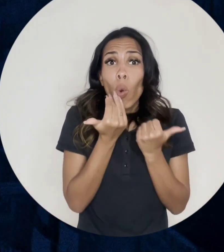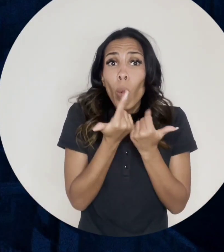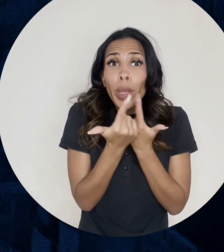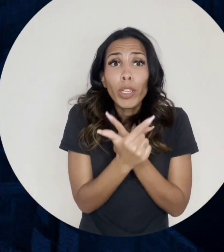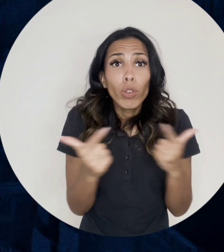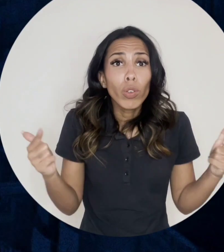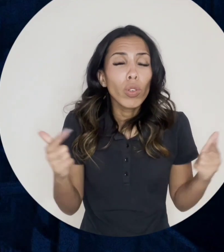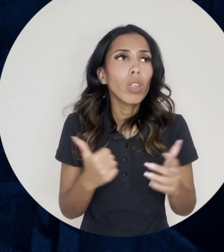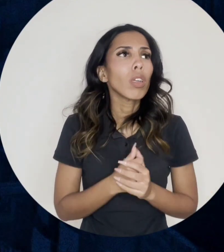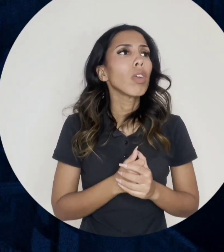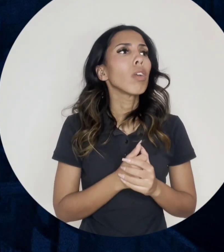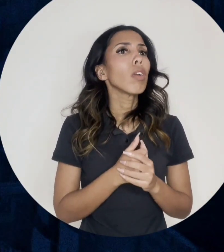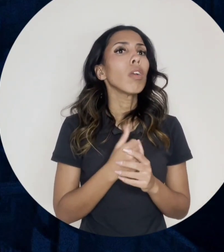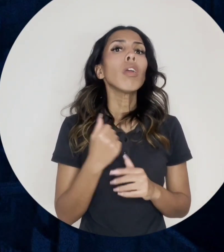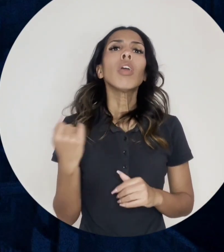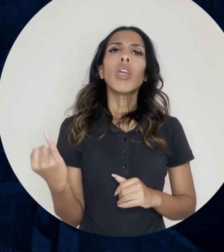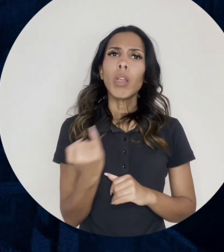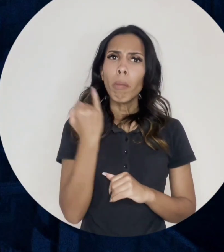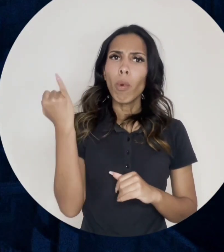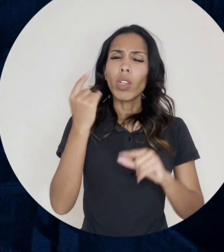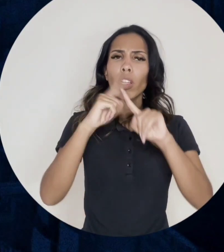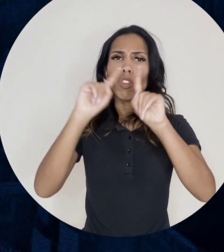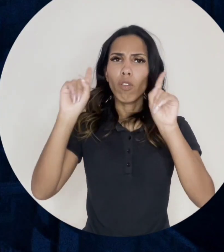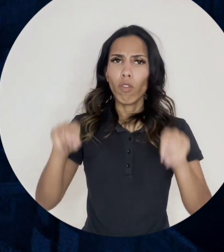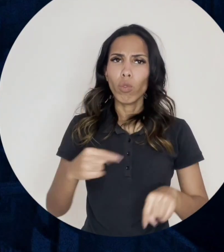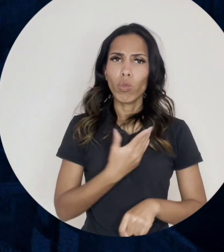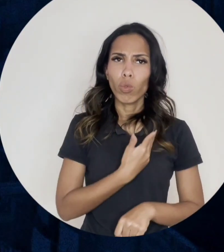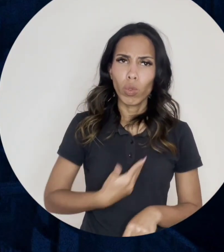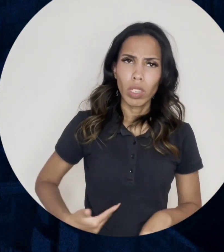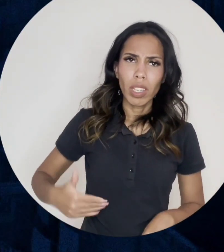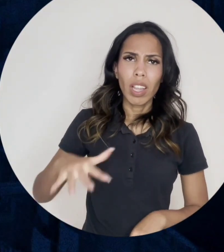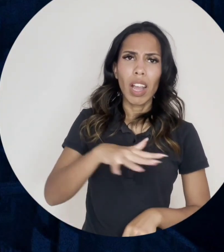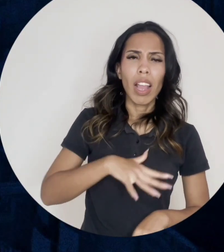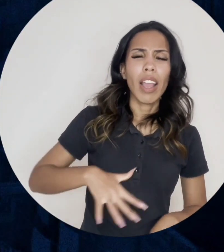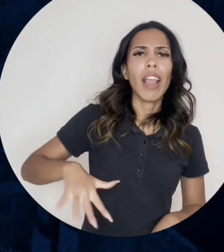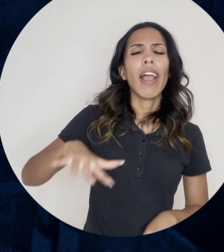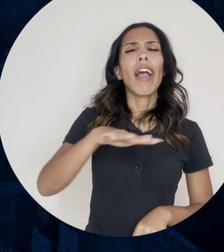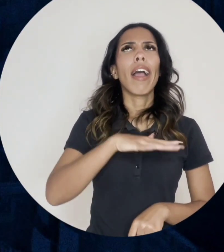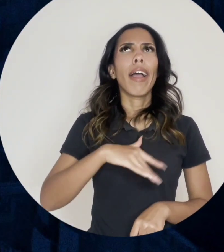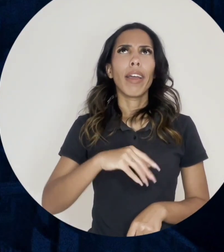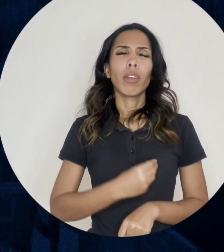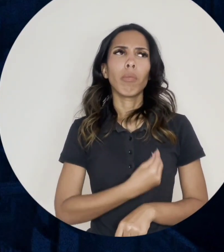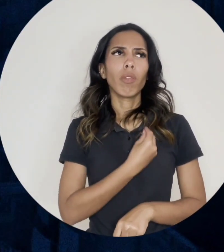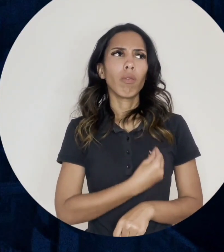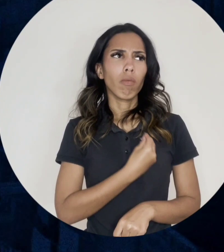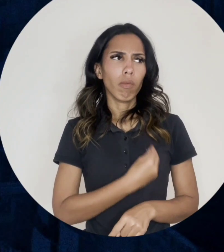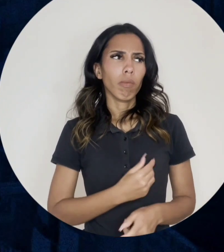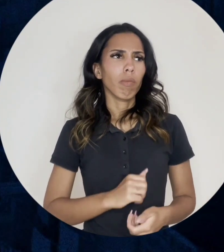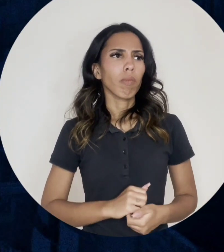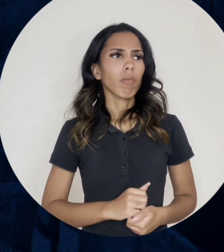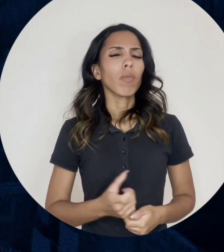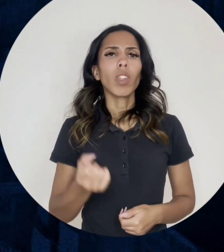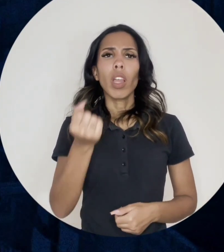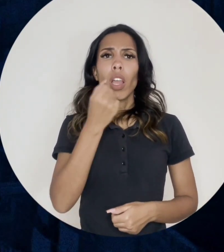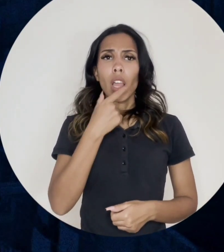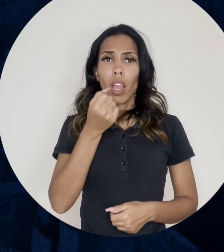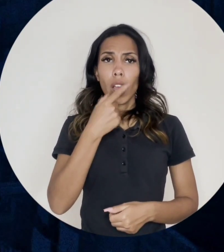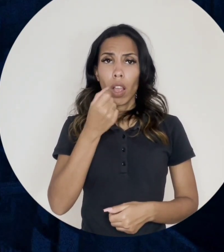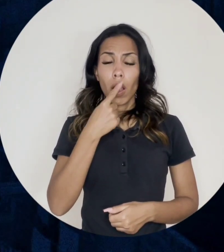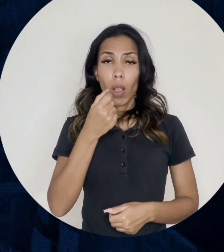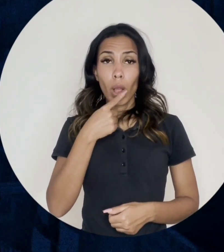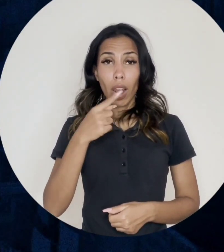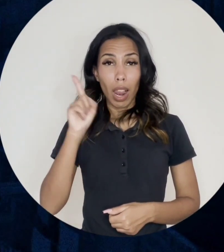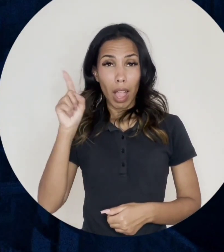importância dos funcionários públicos da área na minha vida. Eu tomava o remédio no